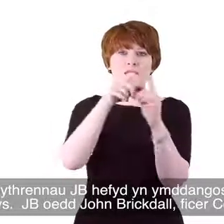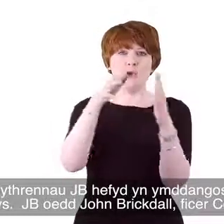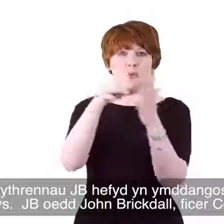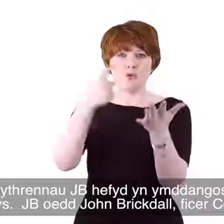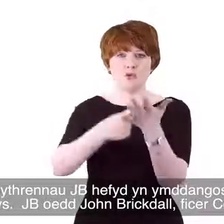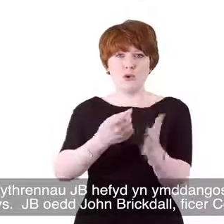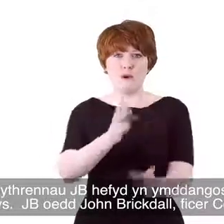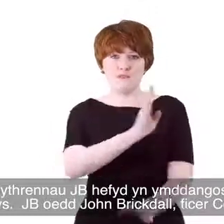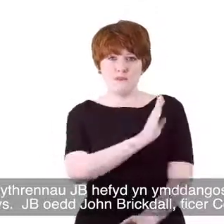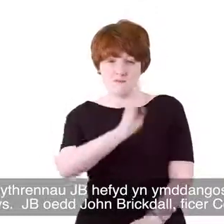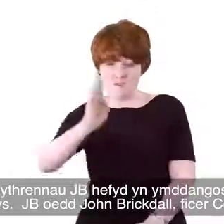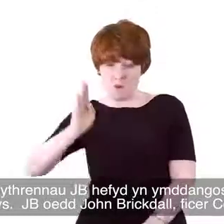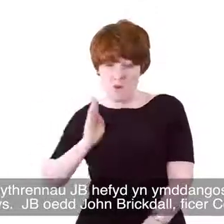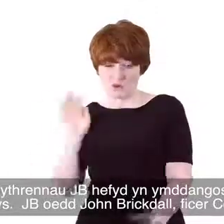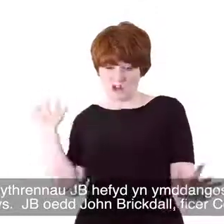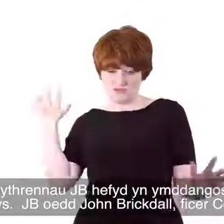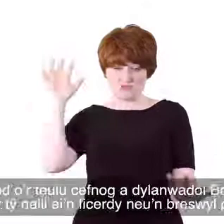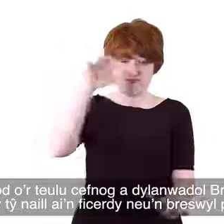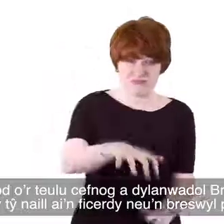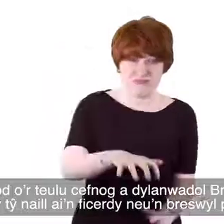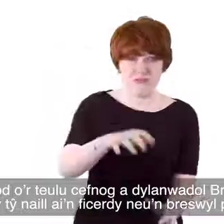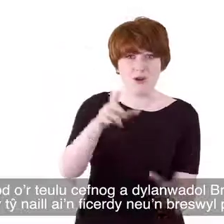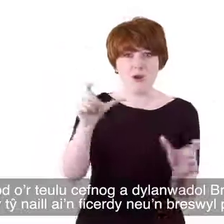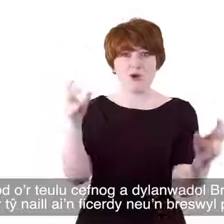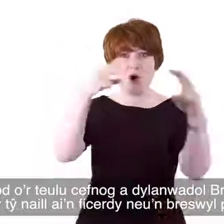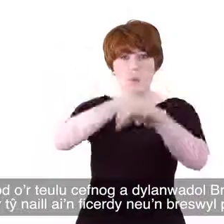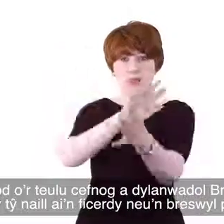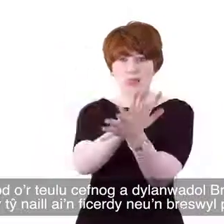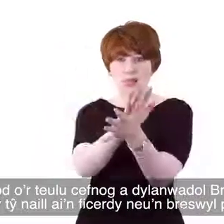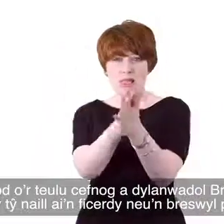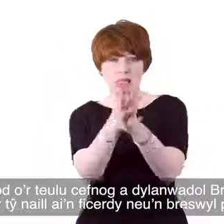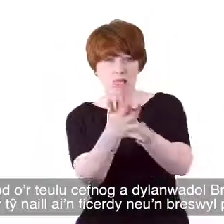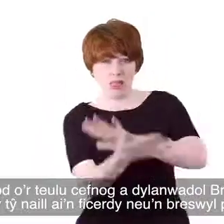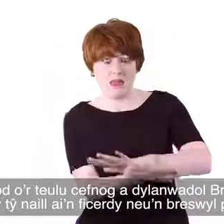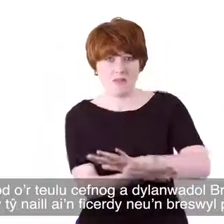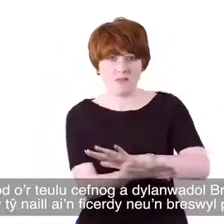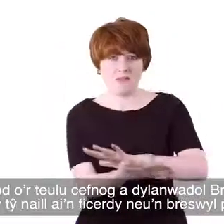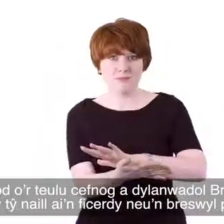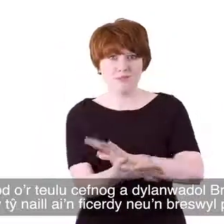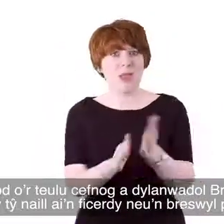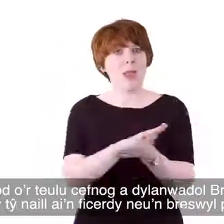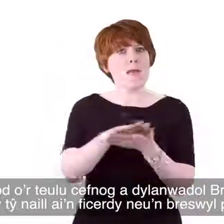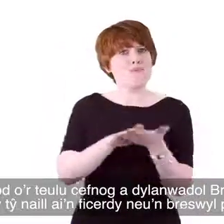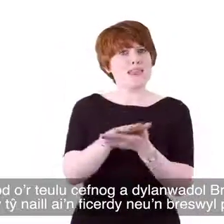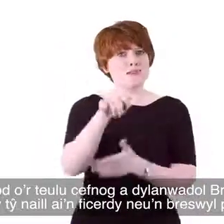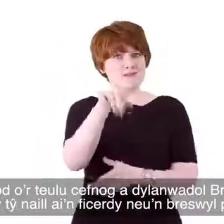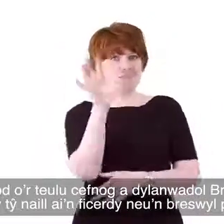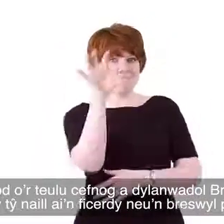oedd John Brictol, Vicar Conwy ac aelod o'r teulu cefnog a dylwanadol Brictol. Roedd y tŷ naill